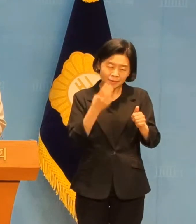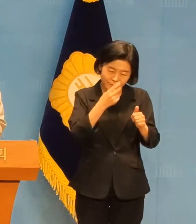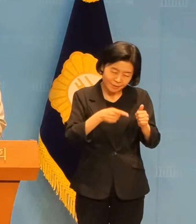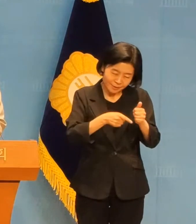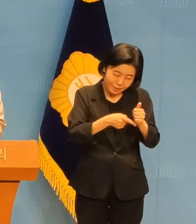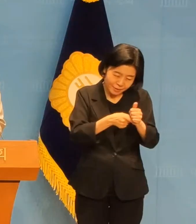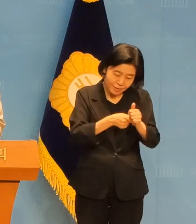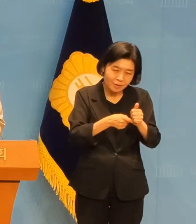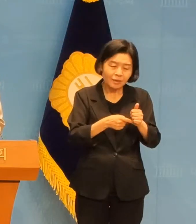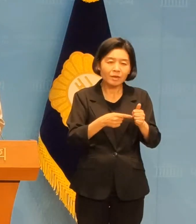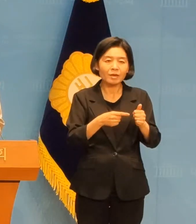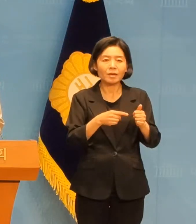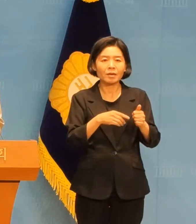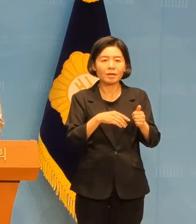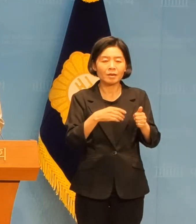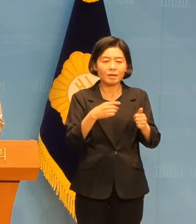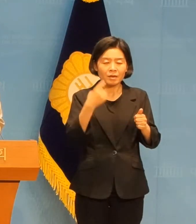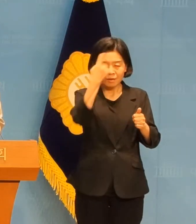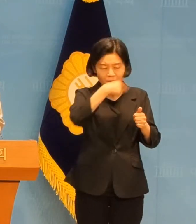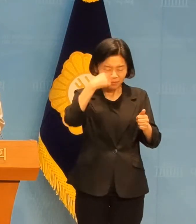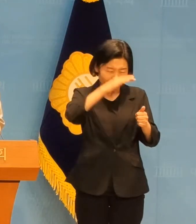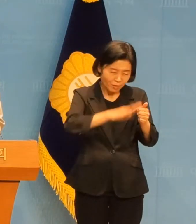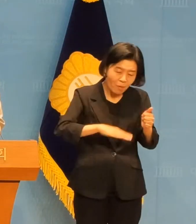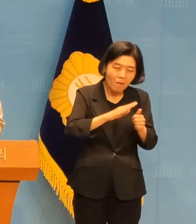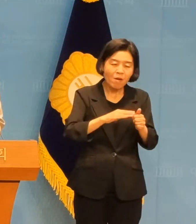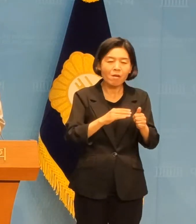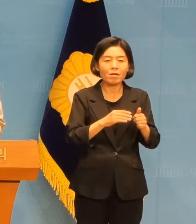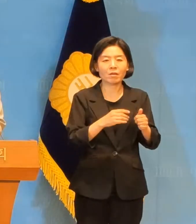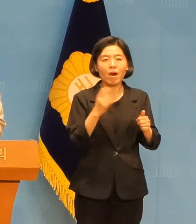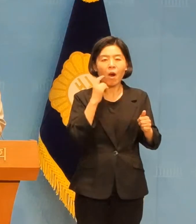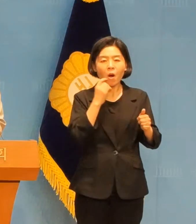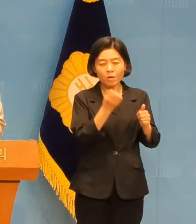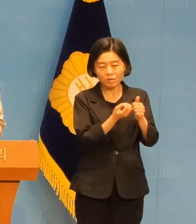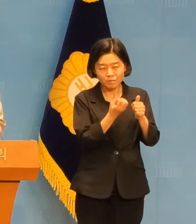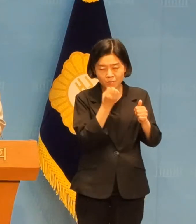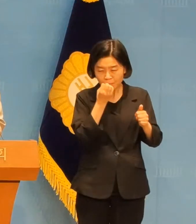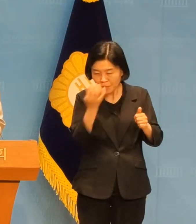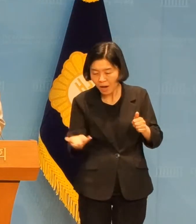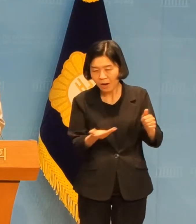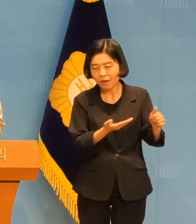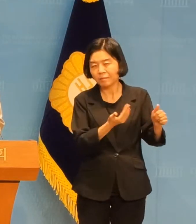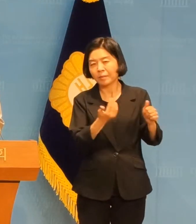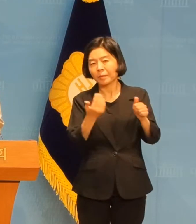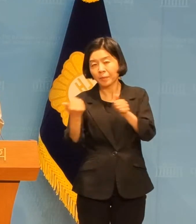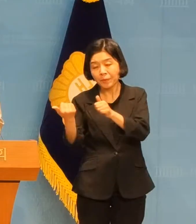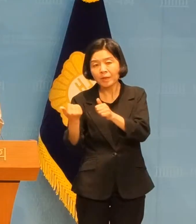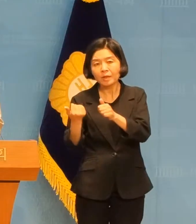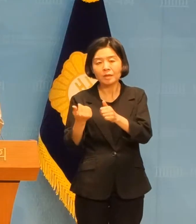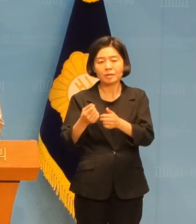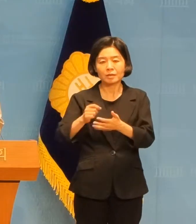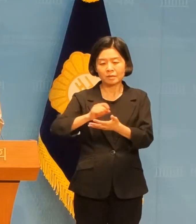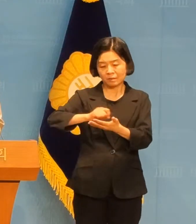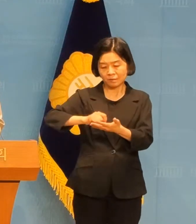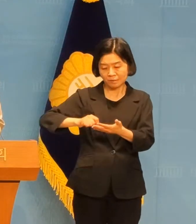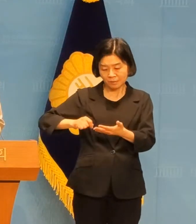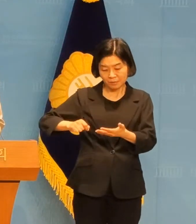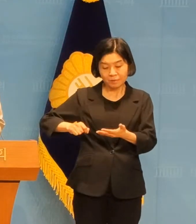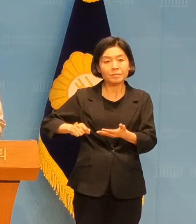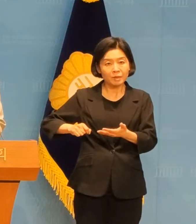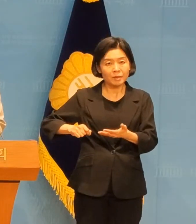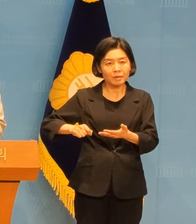주고 허위 진술을 유도하여 이를 바탕으로 조서를